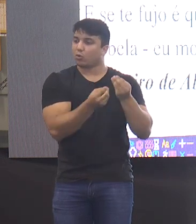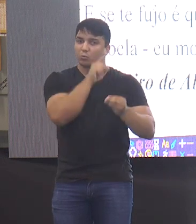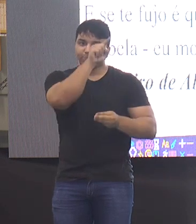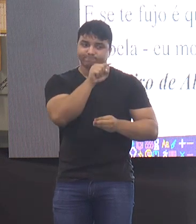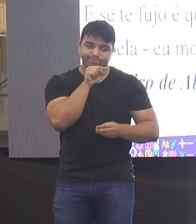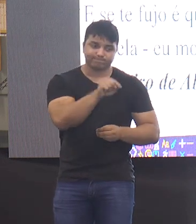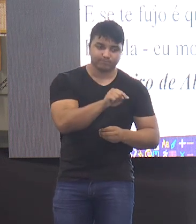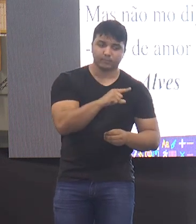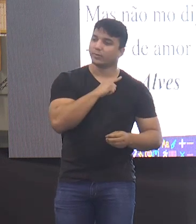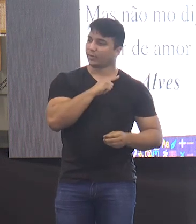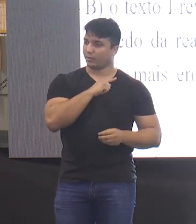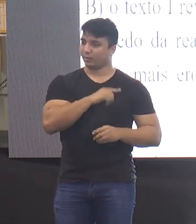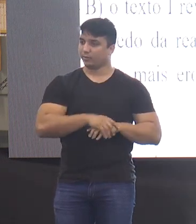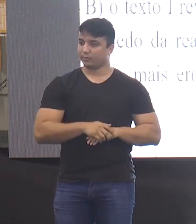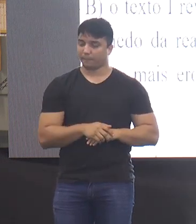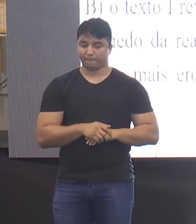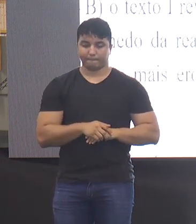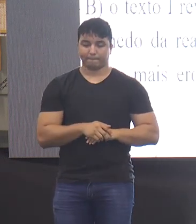de exclamação.